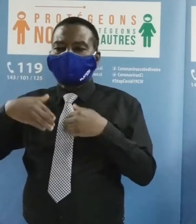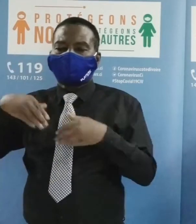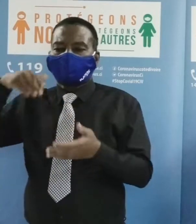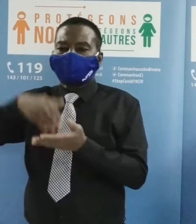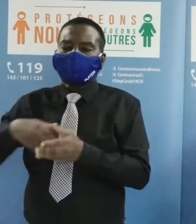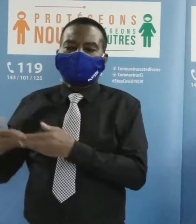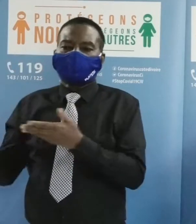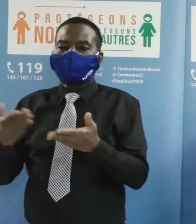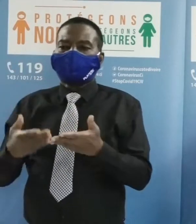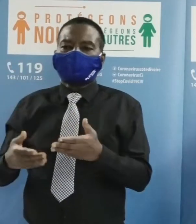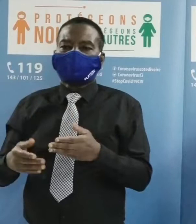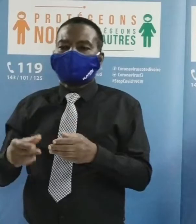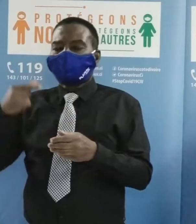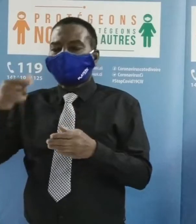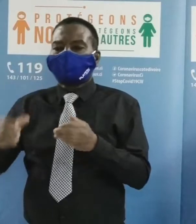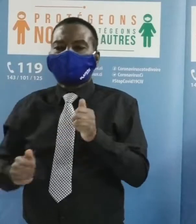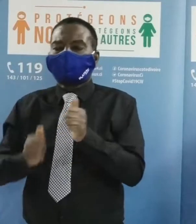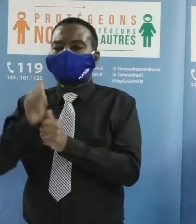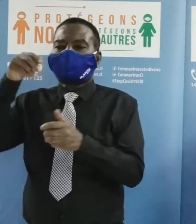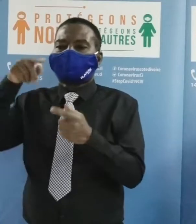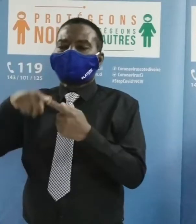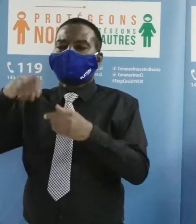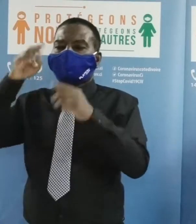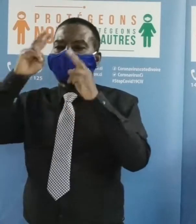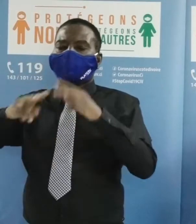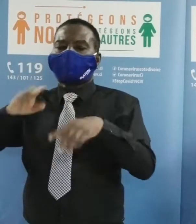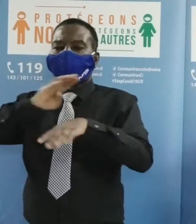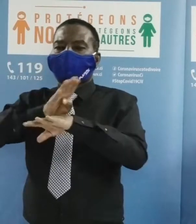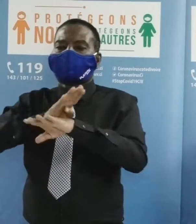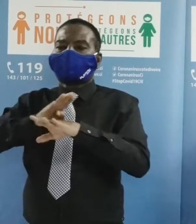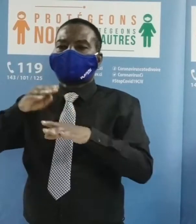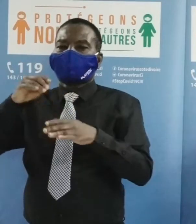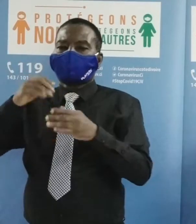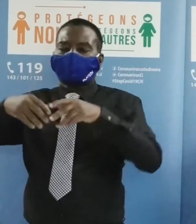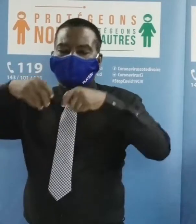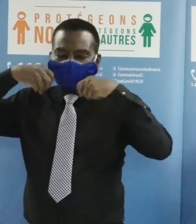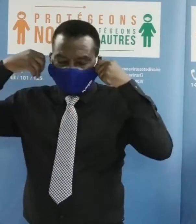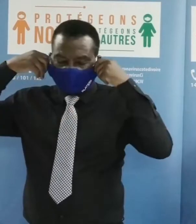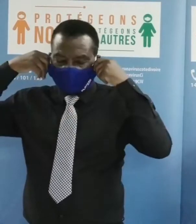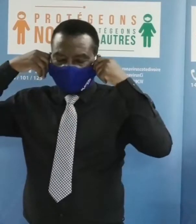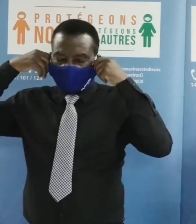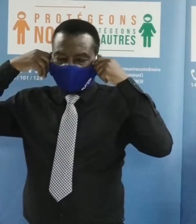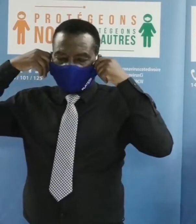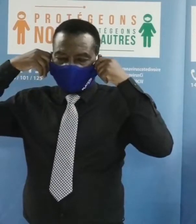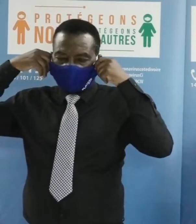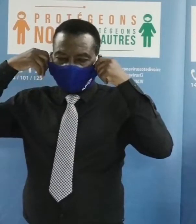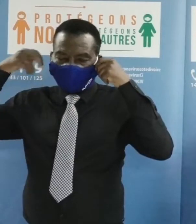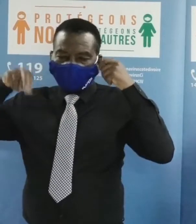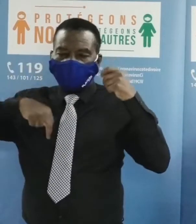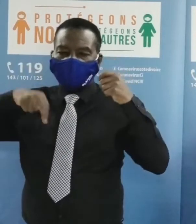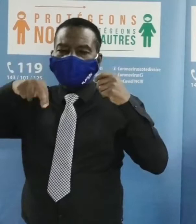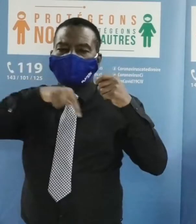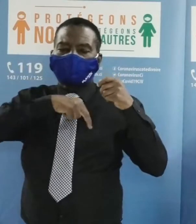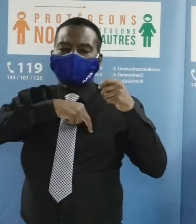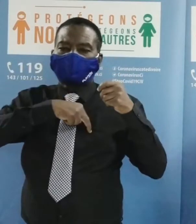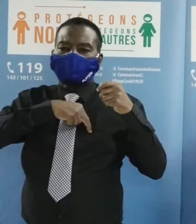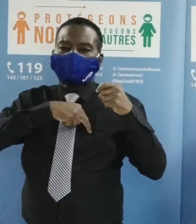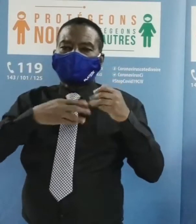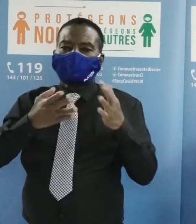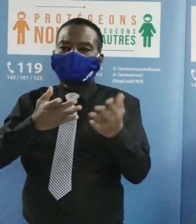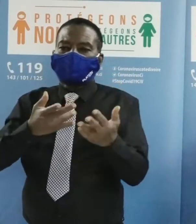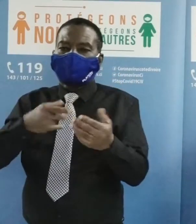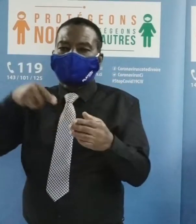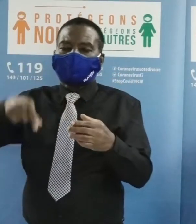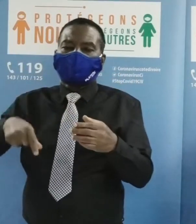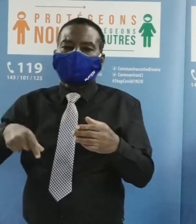un peu plus à la ville de beauté notamment au niveau des masques nous attendons